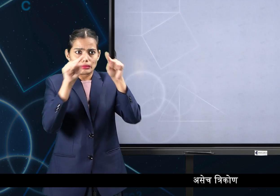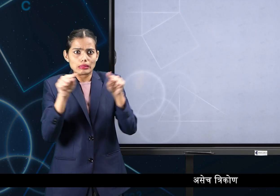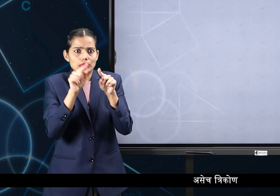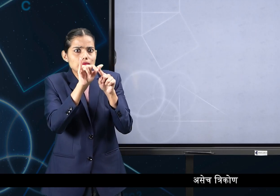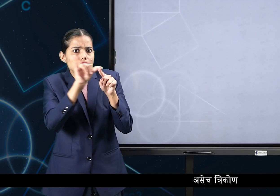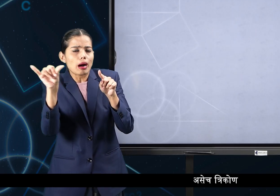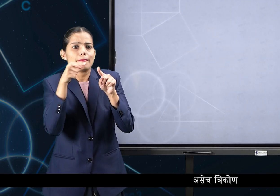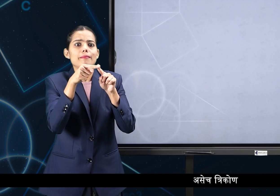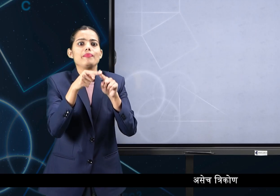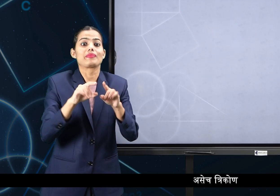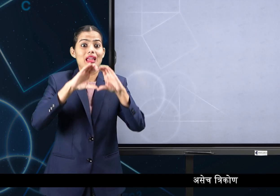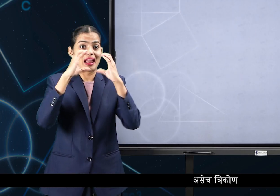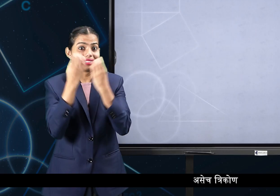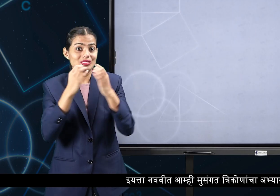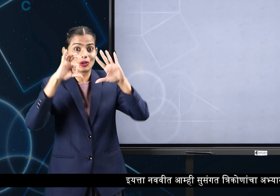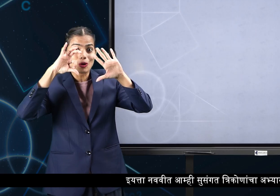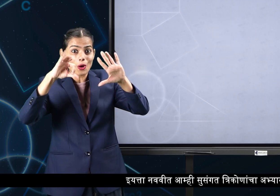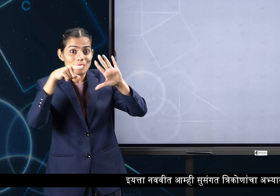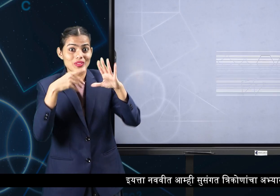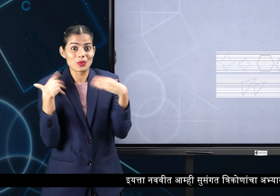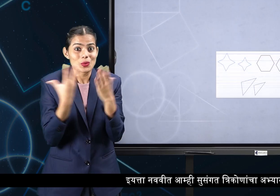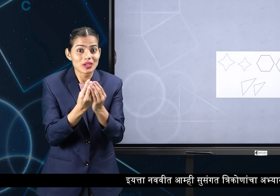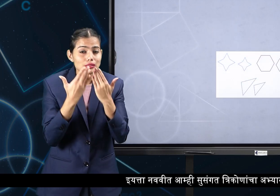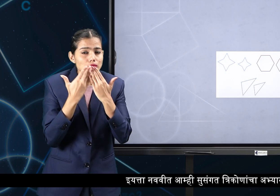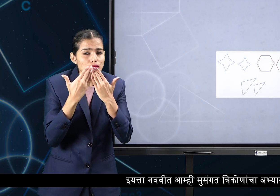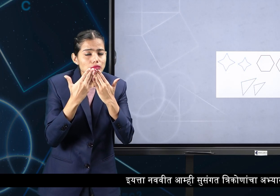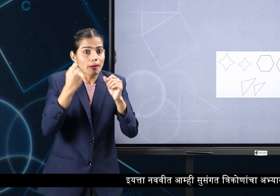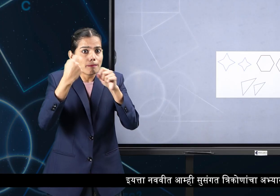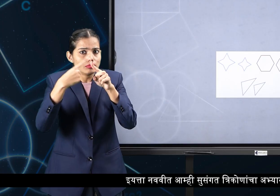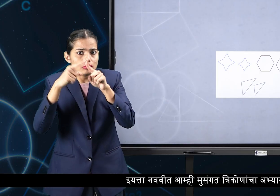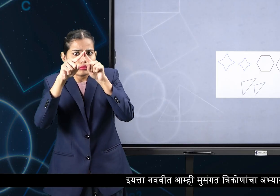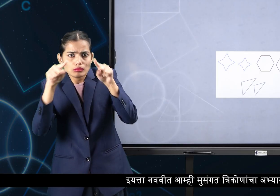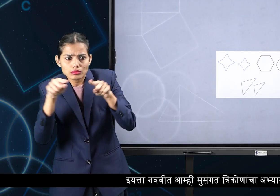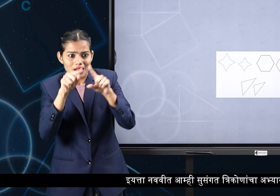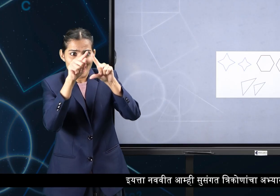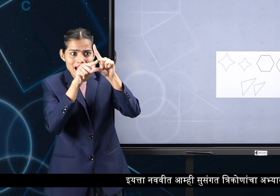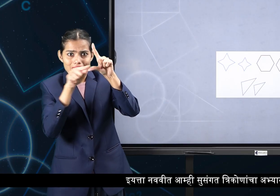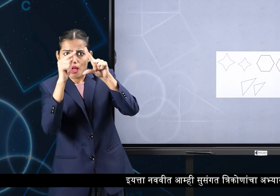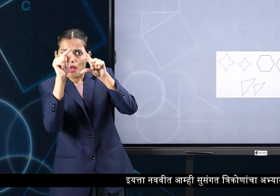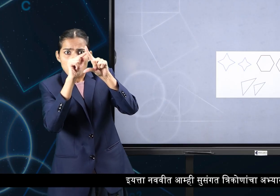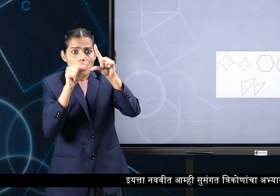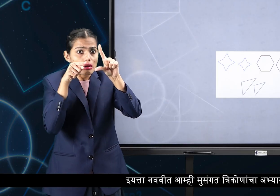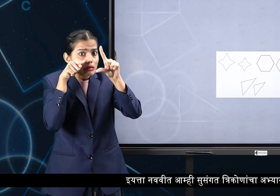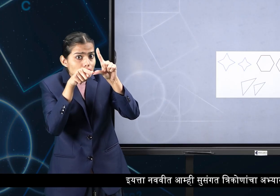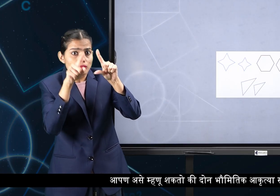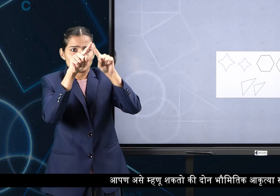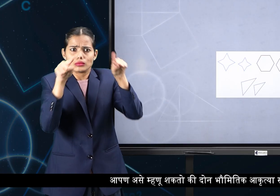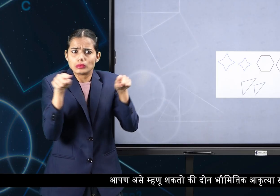असेच त्रिकोण. इयत्ता 9वीत आम्ही सुसंगत त्रिकोणाचा अभ्यास केला. आपण असे